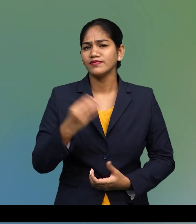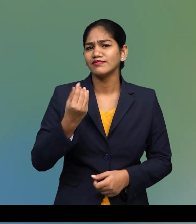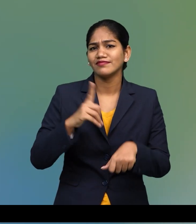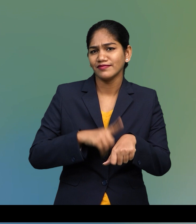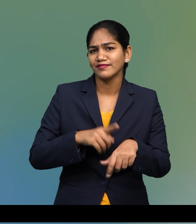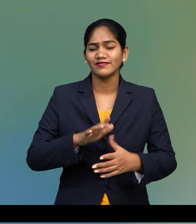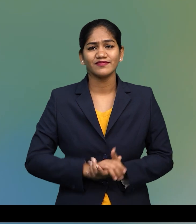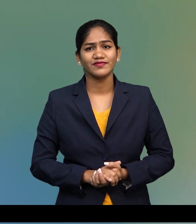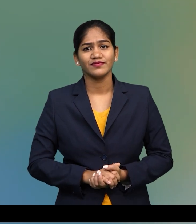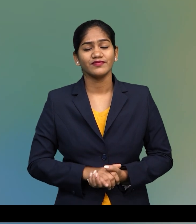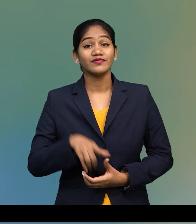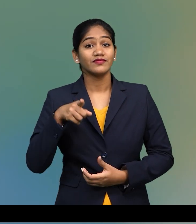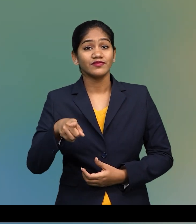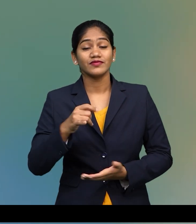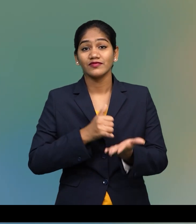కొన్నిసార్లు గ్రామీణ ప్రజలు